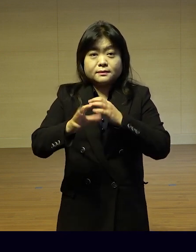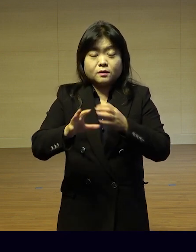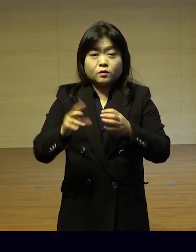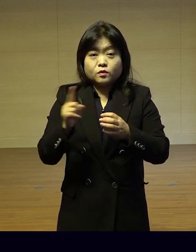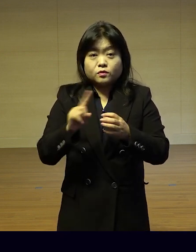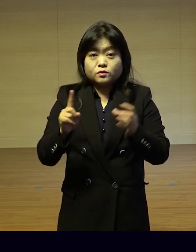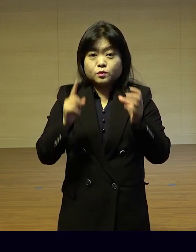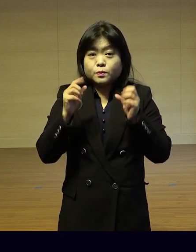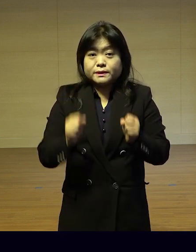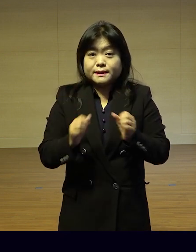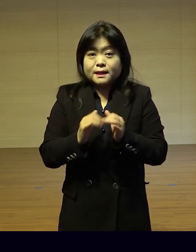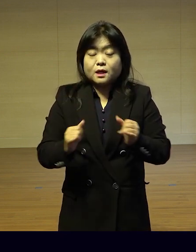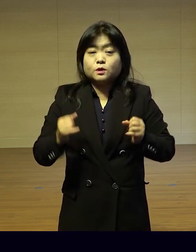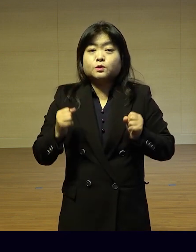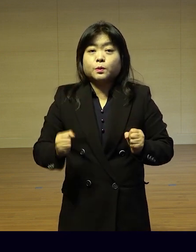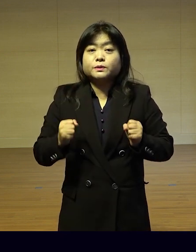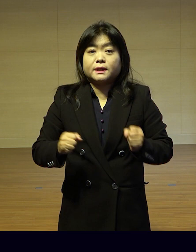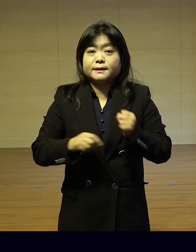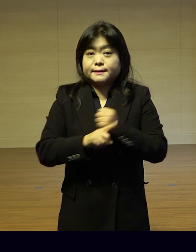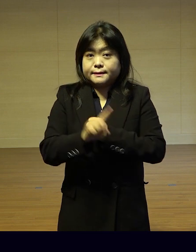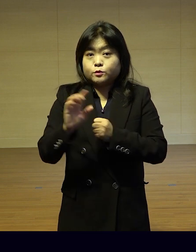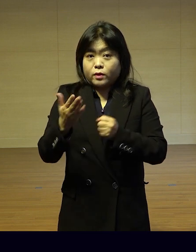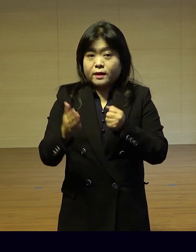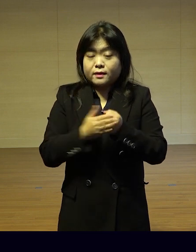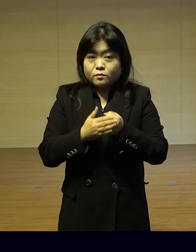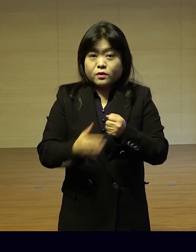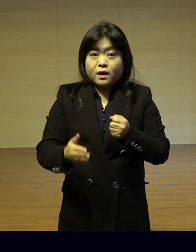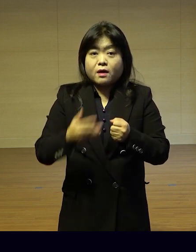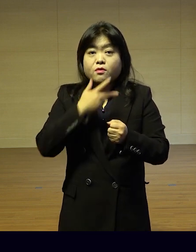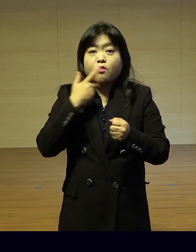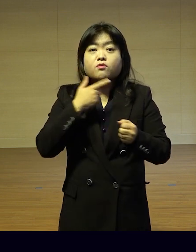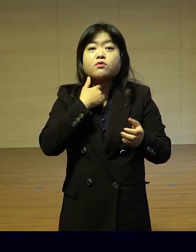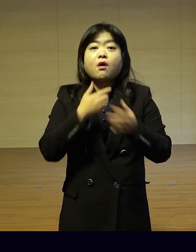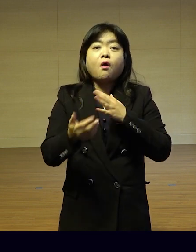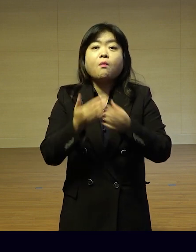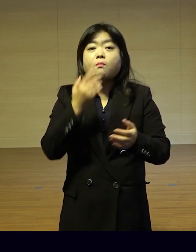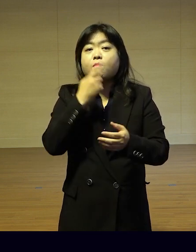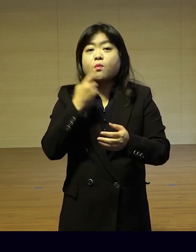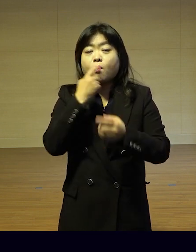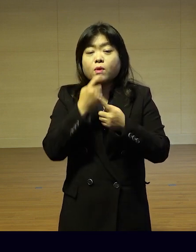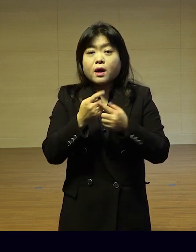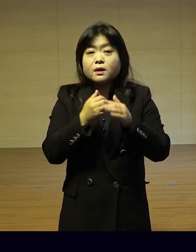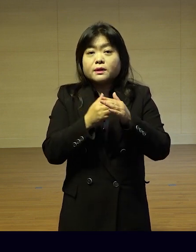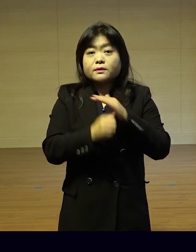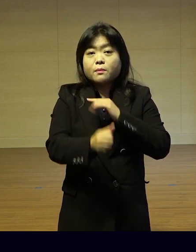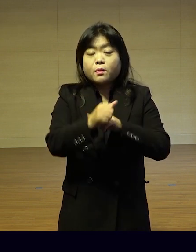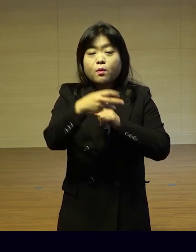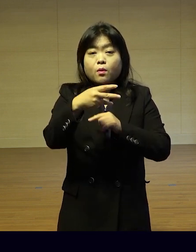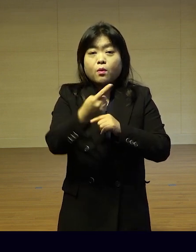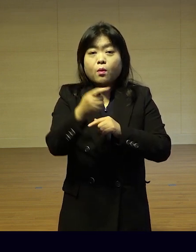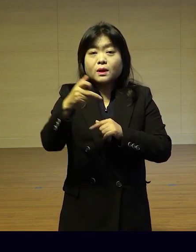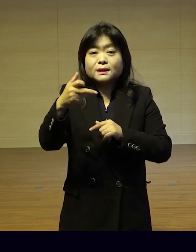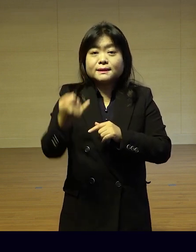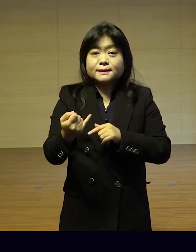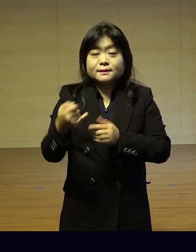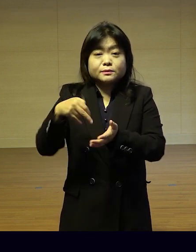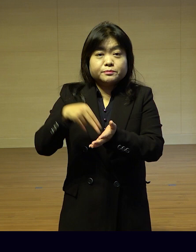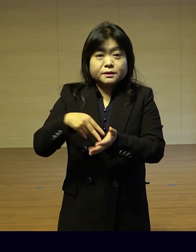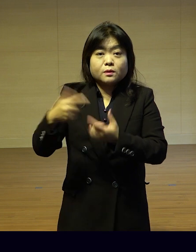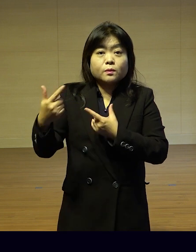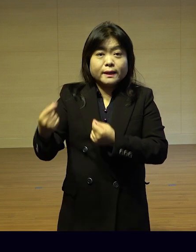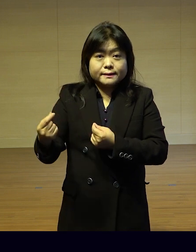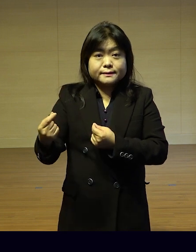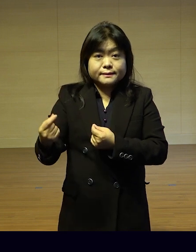것이거든요. 이런 입장에서는 영국 경험론의 대표적인 로크의 입장하고 어떤 면에서는